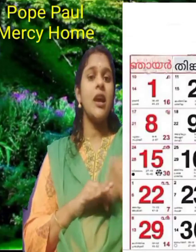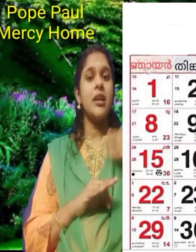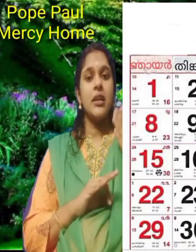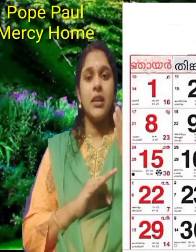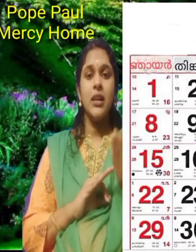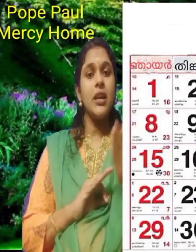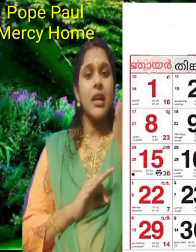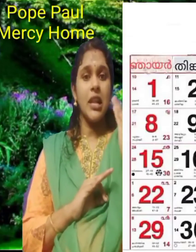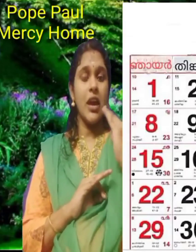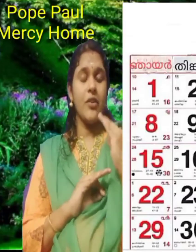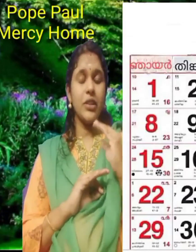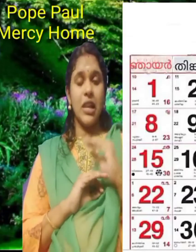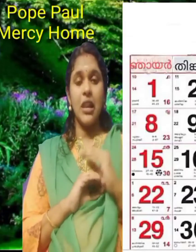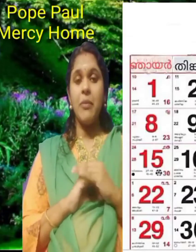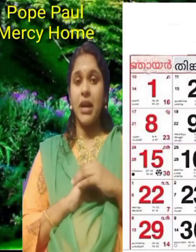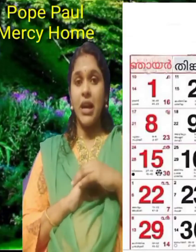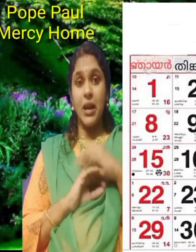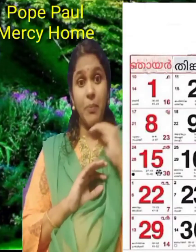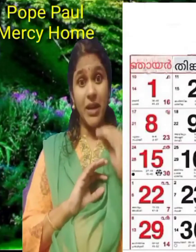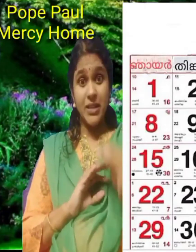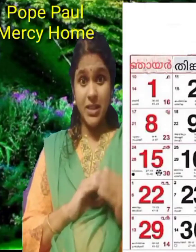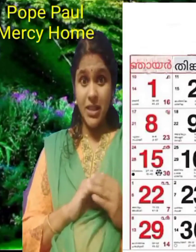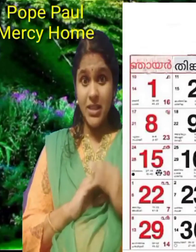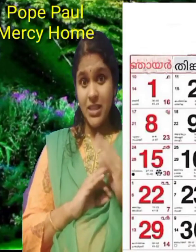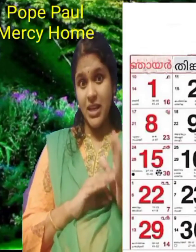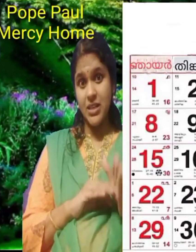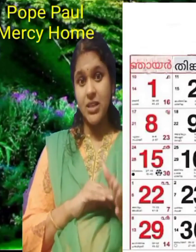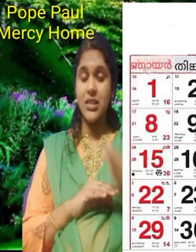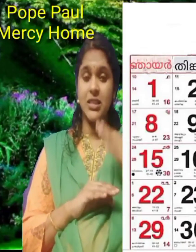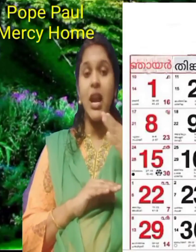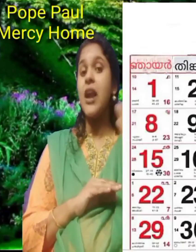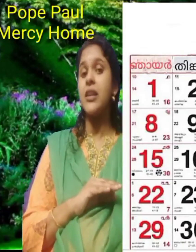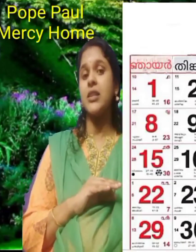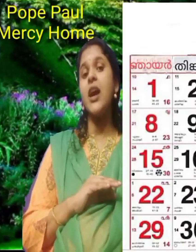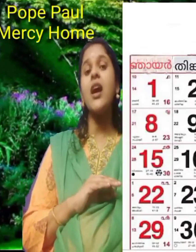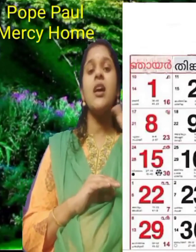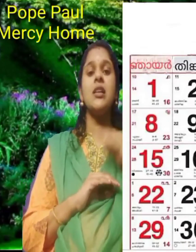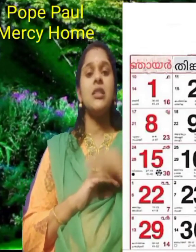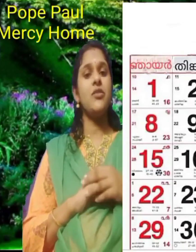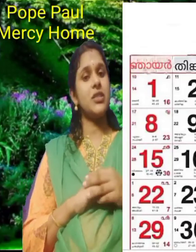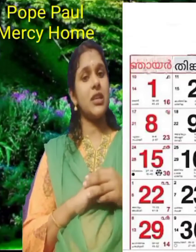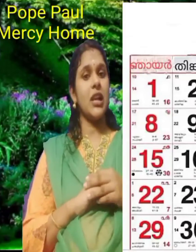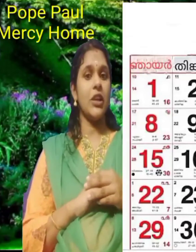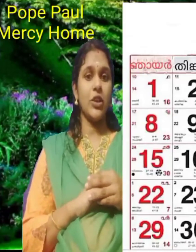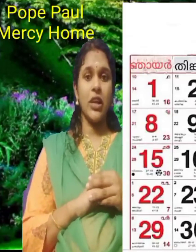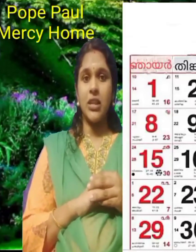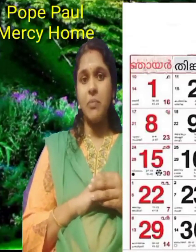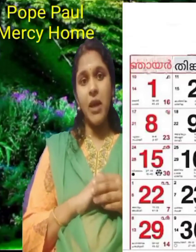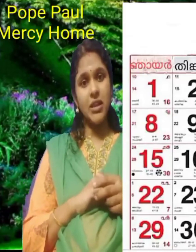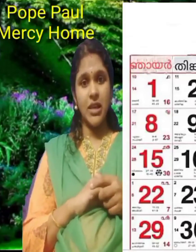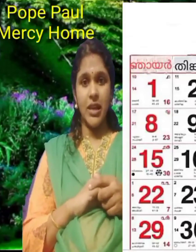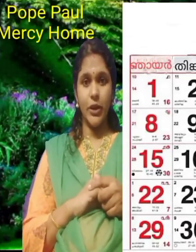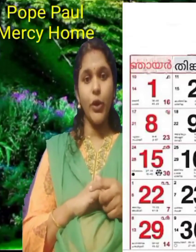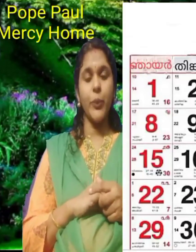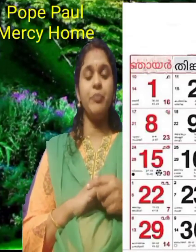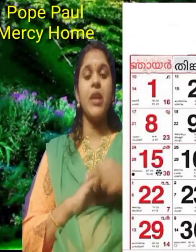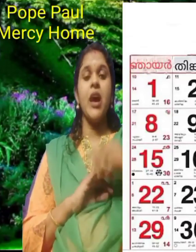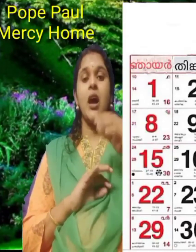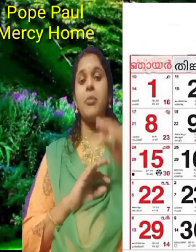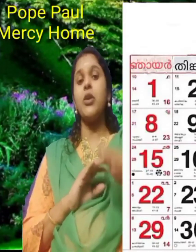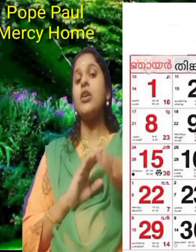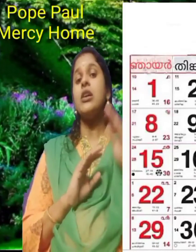കഴിഞ്ഞ് എല്ലാവരും നല്ല മക്കളായി പഠിച്ചതിന് ശേഷം ടീച്ചർ അടുത്ത ദിവസങ്ങൾ ഏതൊക്കെയാന്ന്